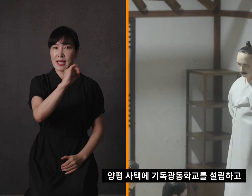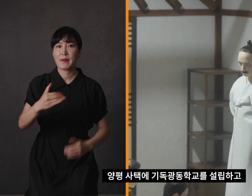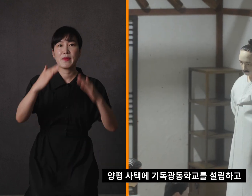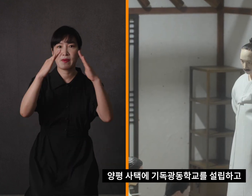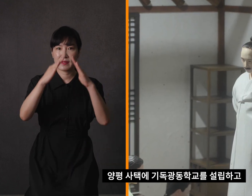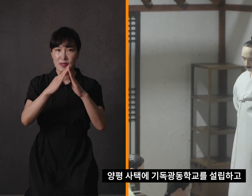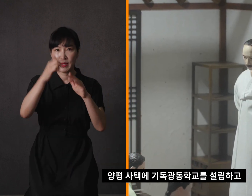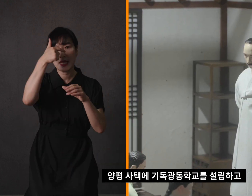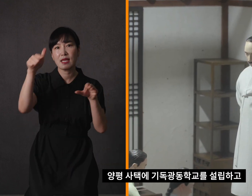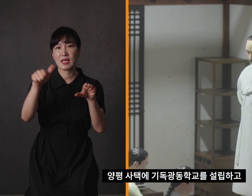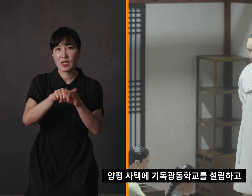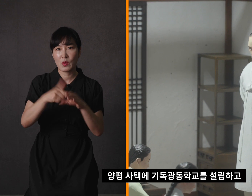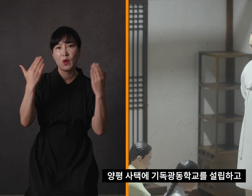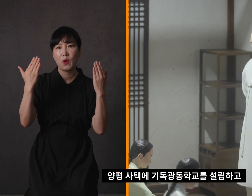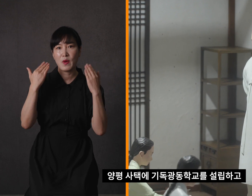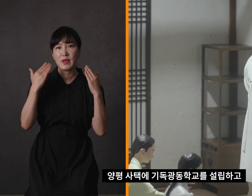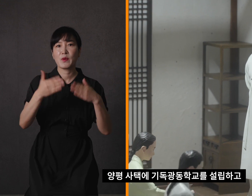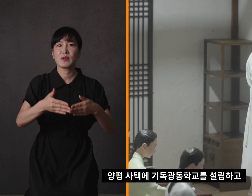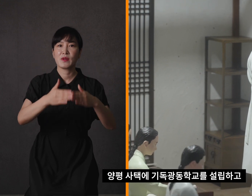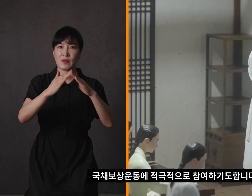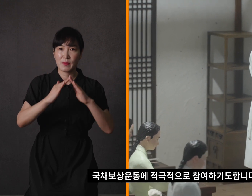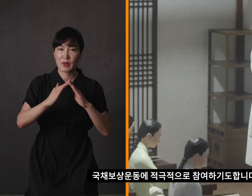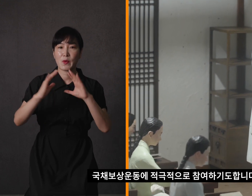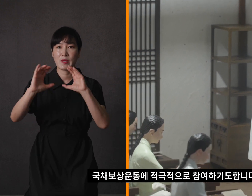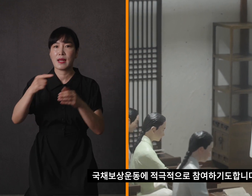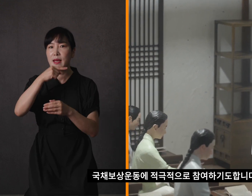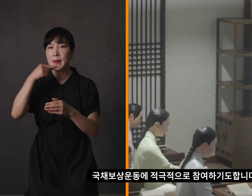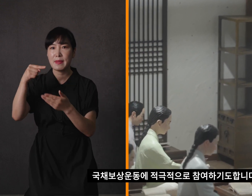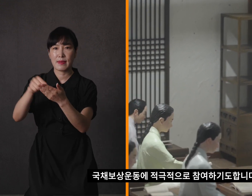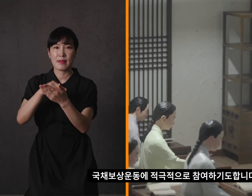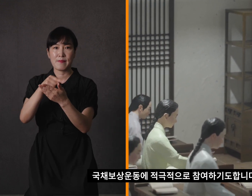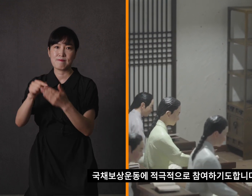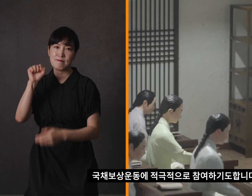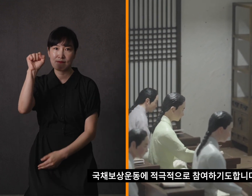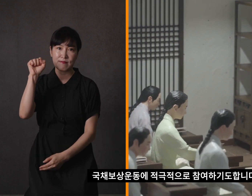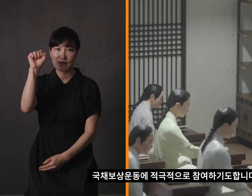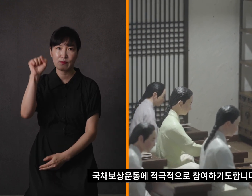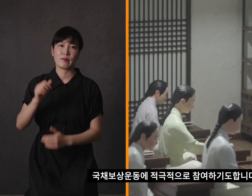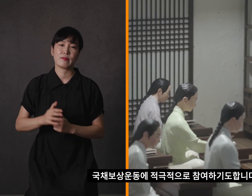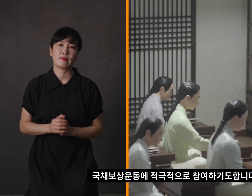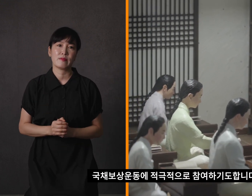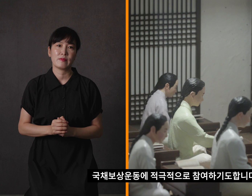사택에 기독 광동학교를 설립하고 국제보상운동에 적극적으로 참여하기도 합니다.